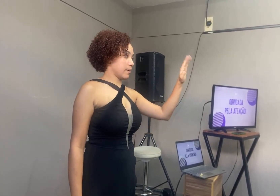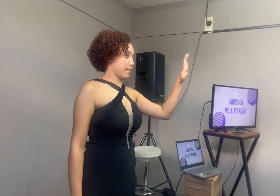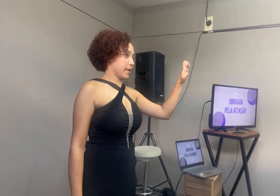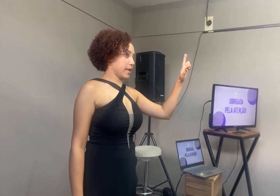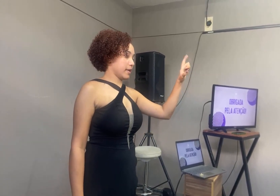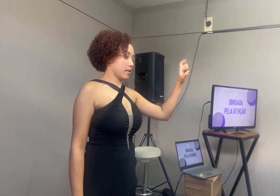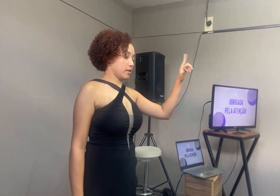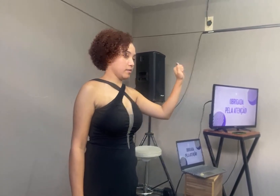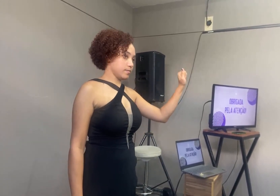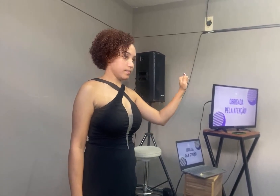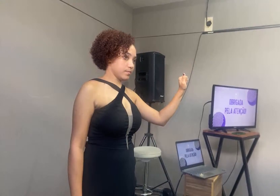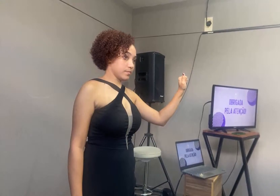Isabela,